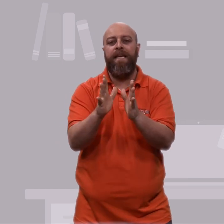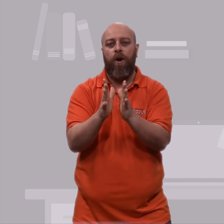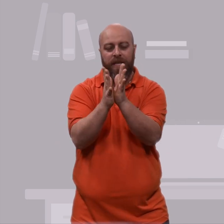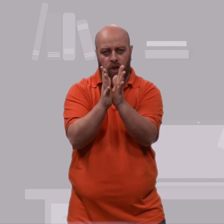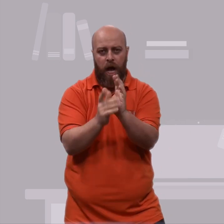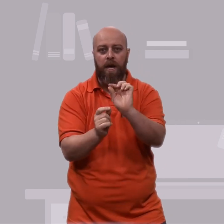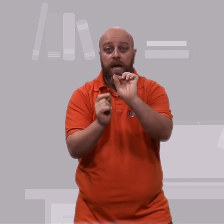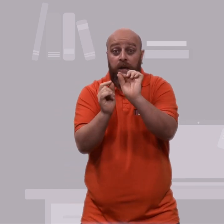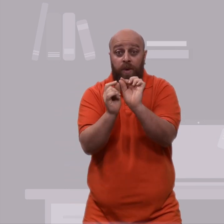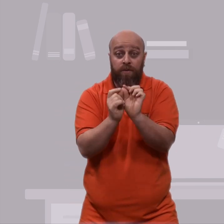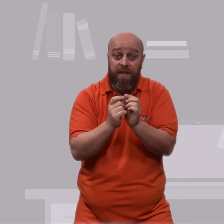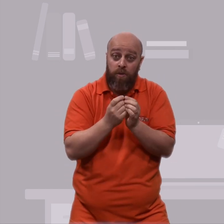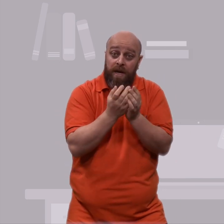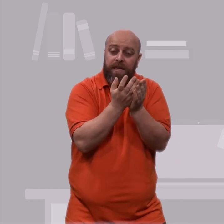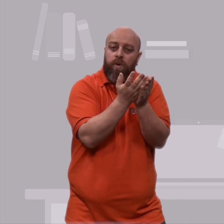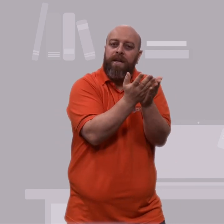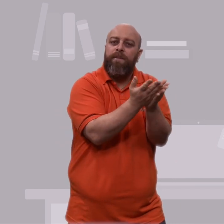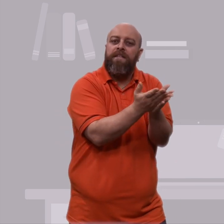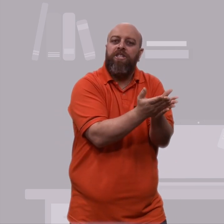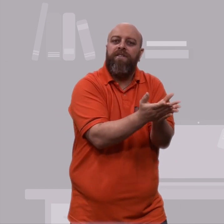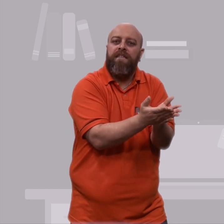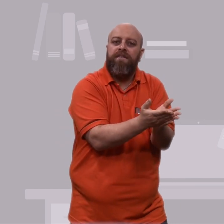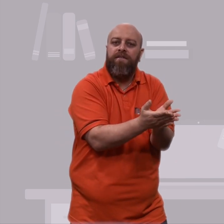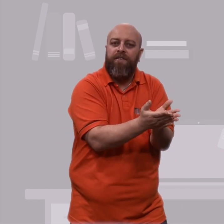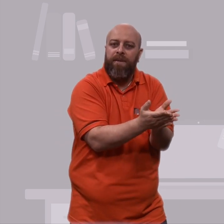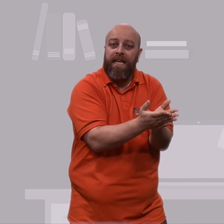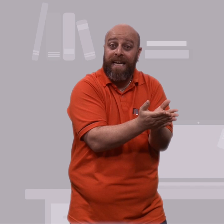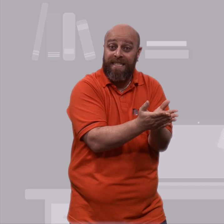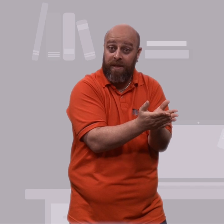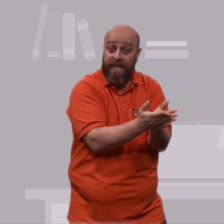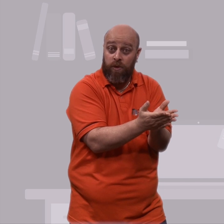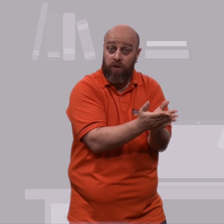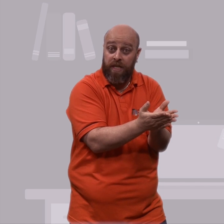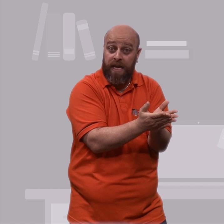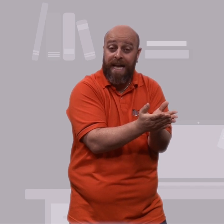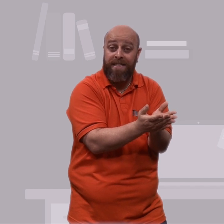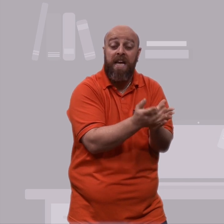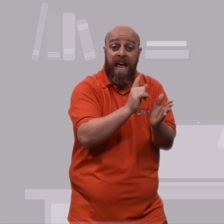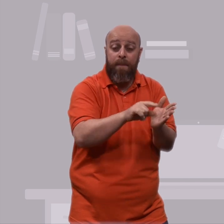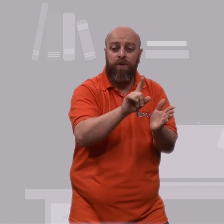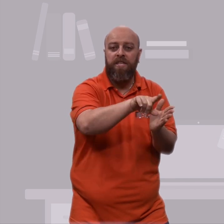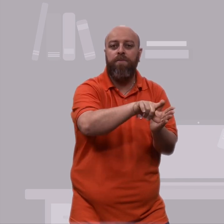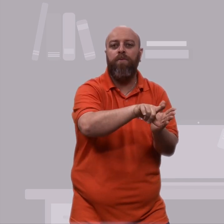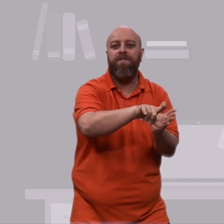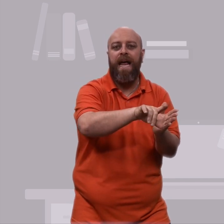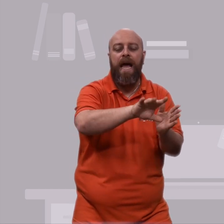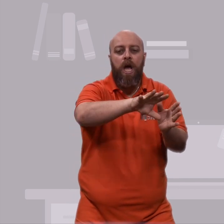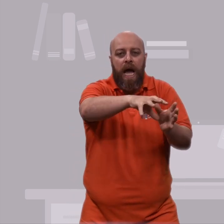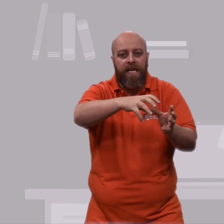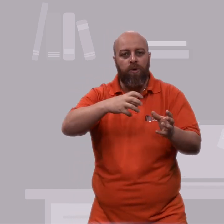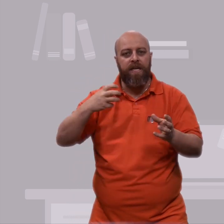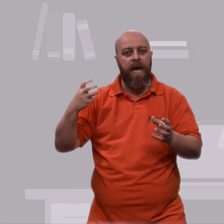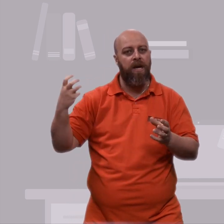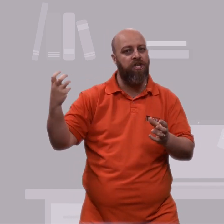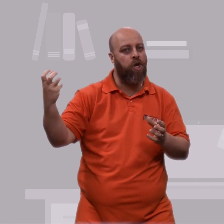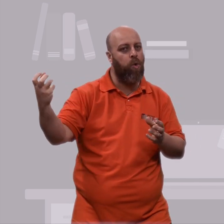que olha só quando você mostra qual é a expectativa das famílias em relação à tecnologia em casa é importante mostrar aquilo que é de ruim